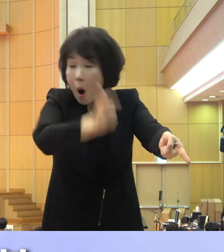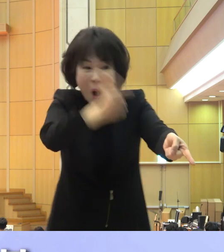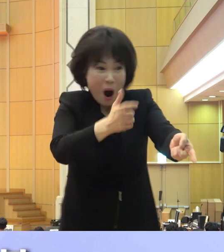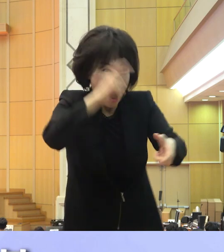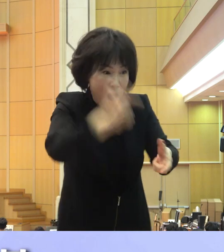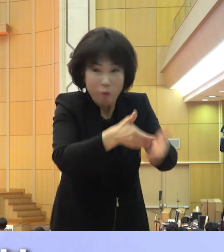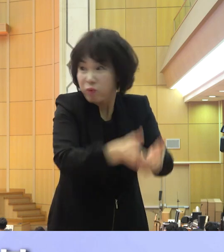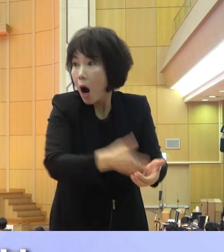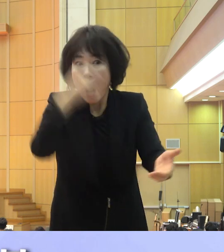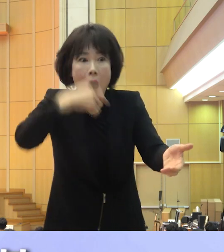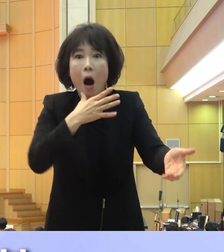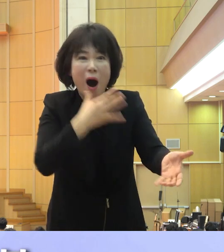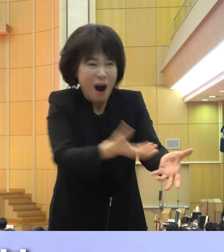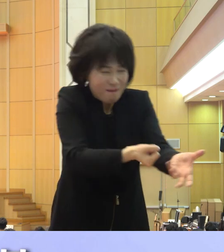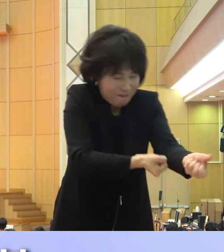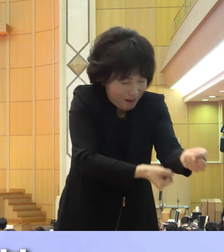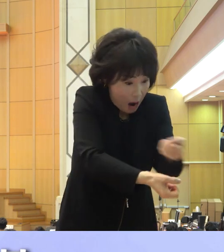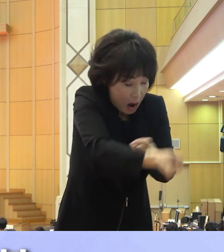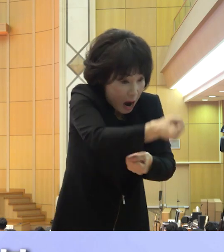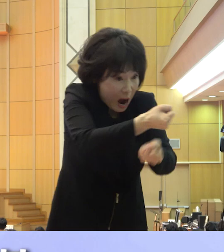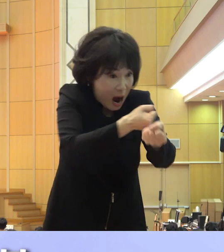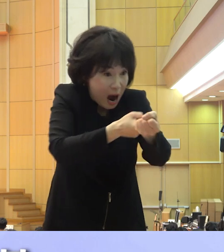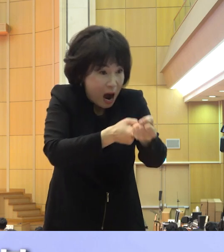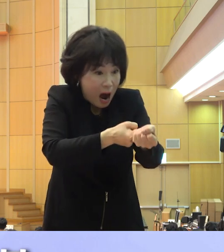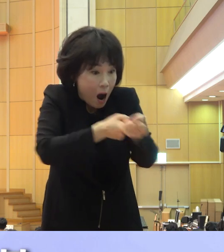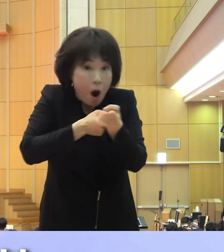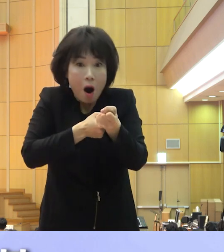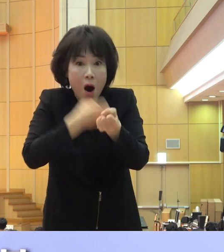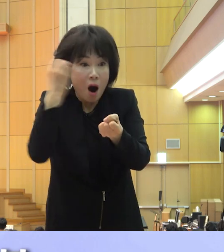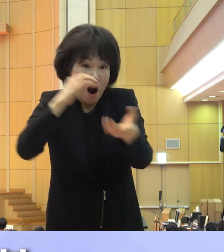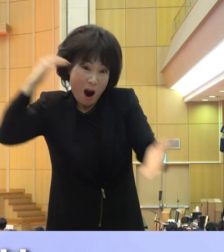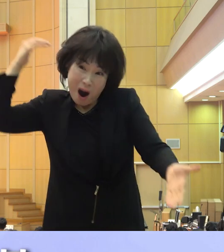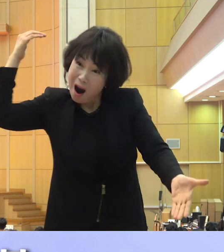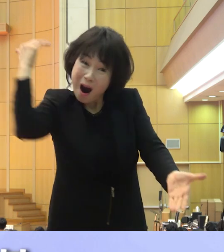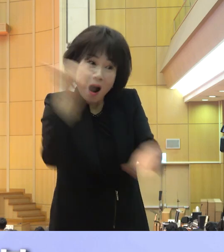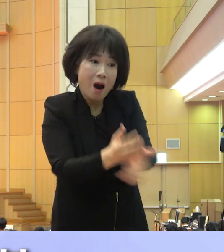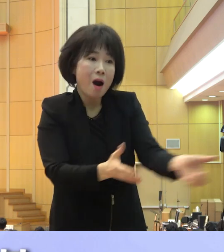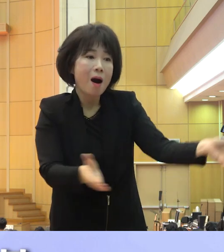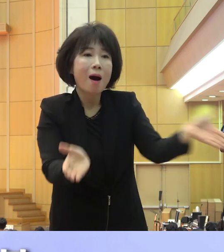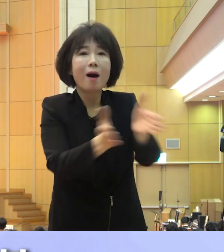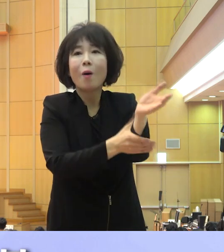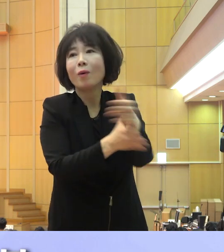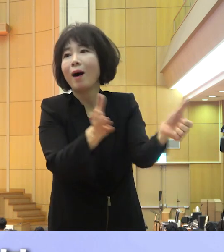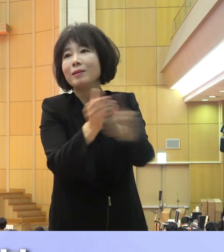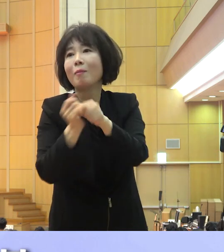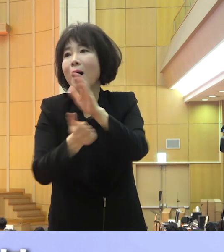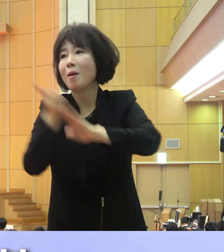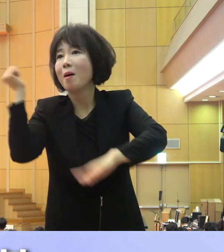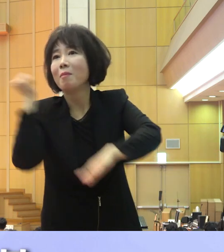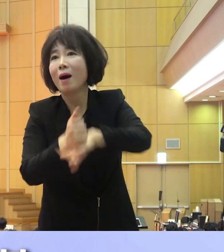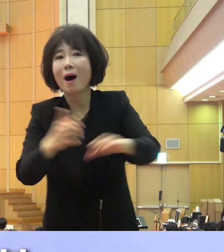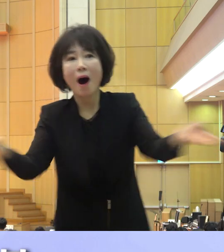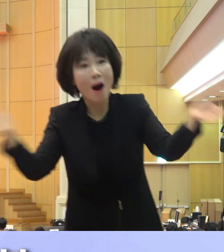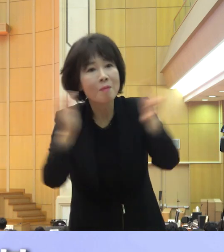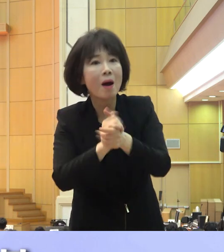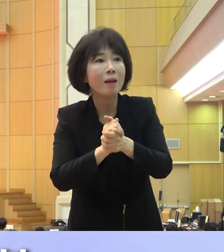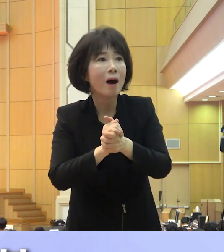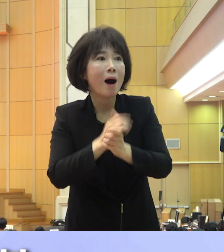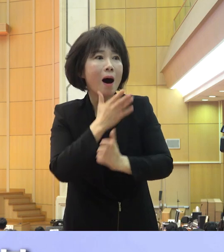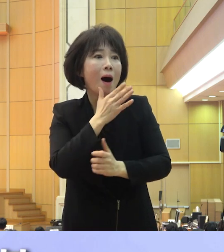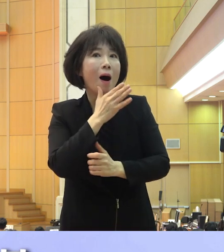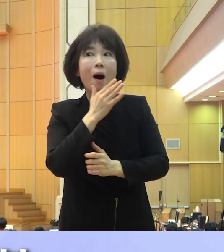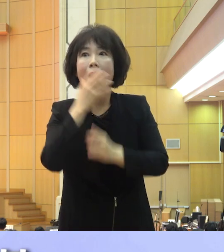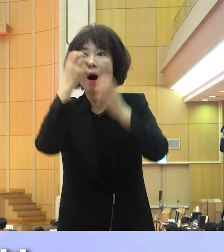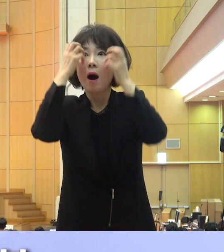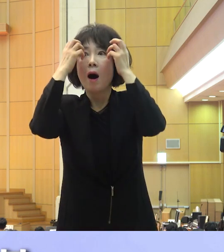여러분, 아따 찢어지게, 이건 낙심하는 소리에서 그런 말 하지 말고 좋은 차원에서 와